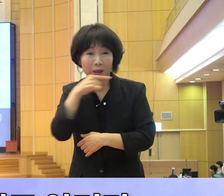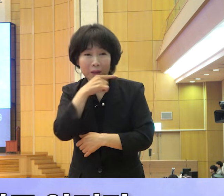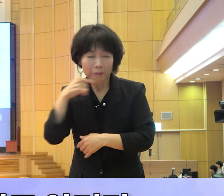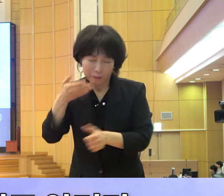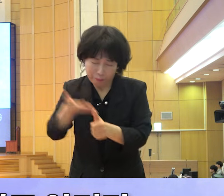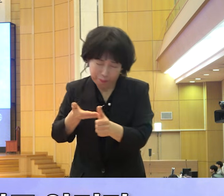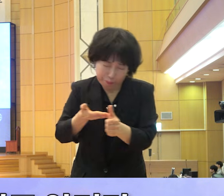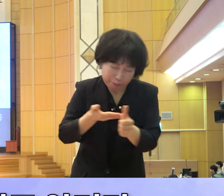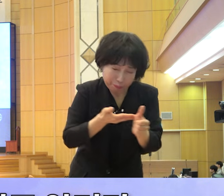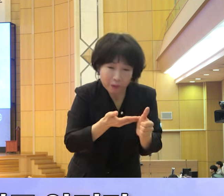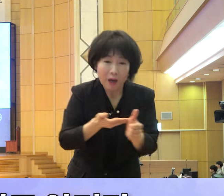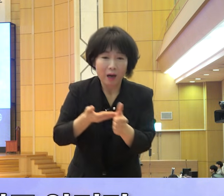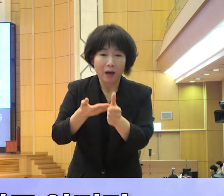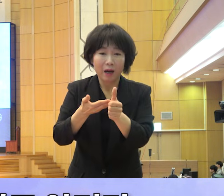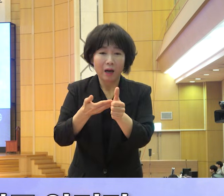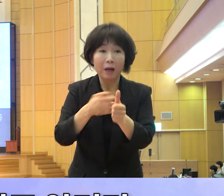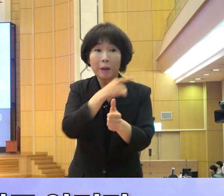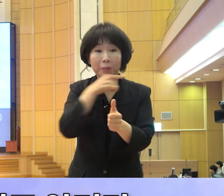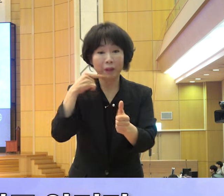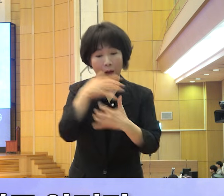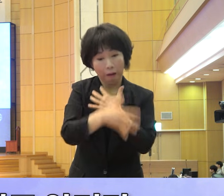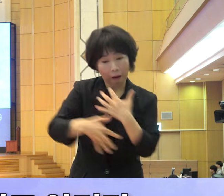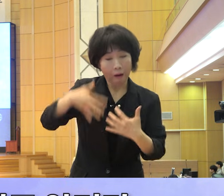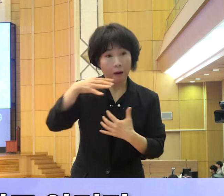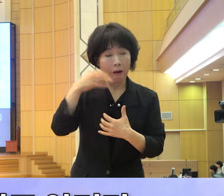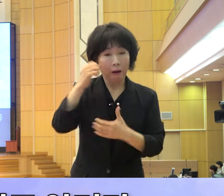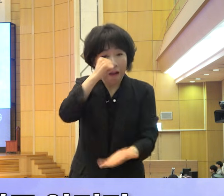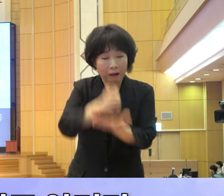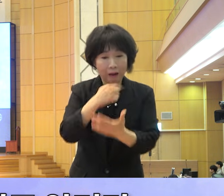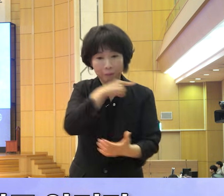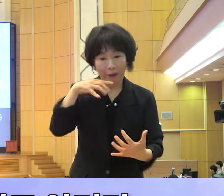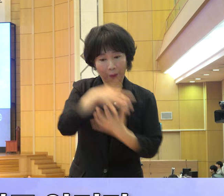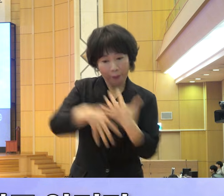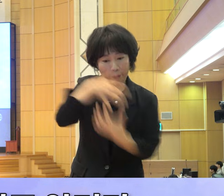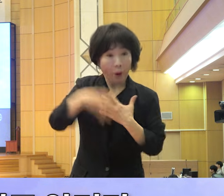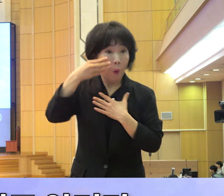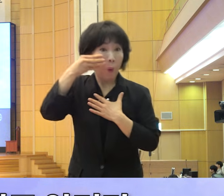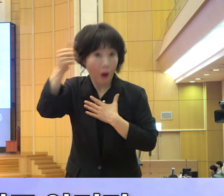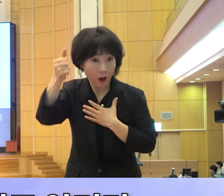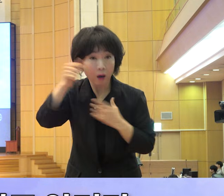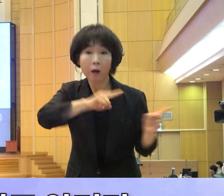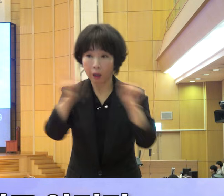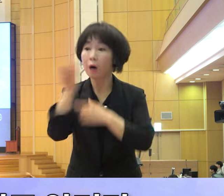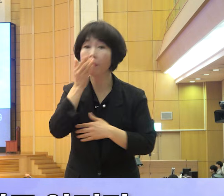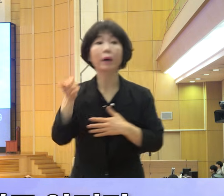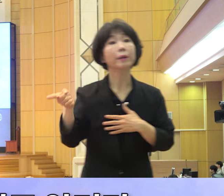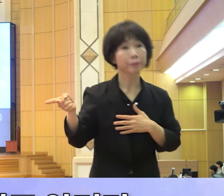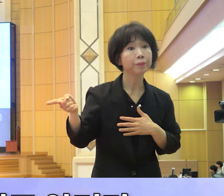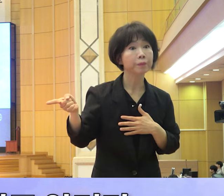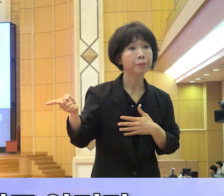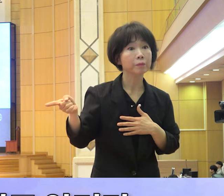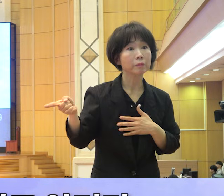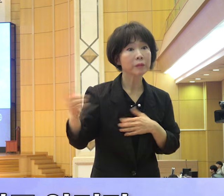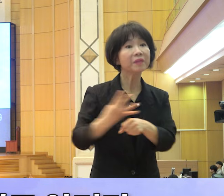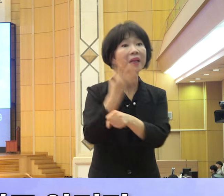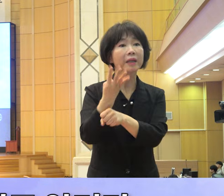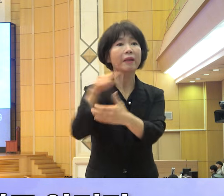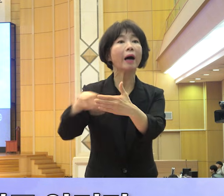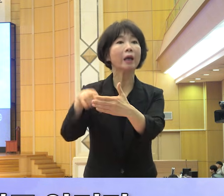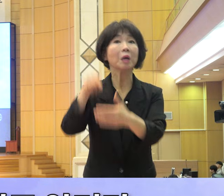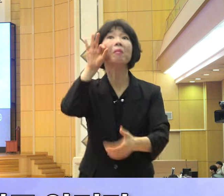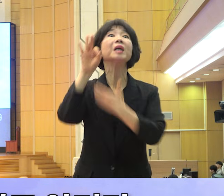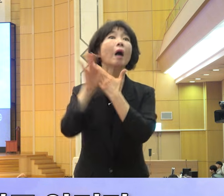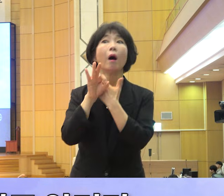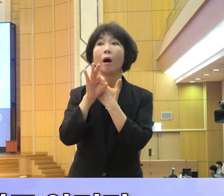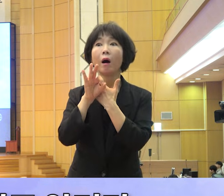혈전을 녹이고 혈액이 다시 통할 수 있도록 해줘야 살 수 있습니다.